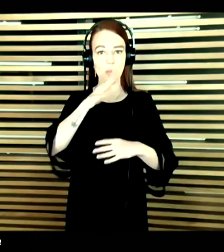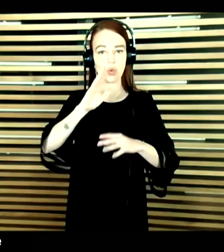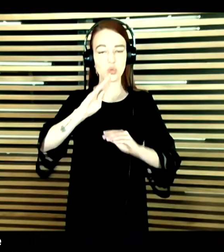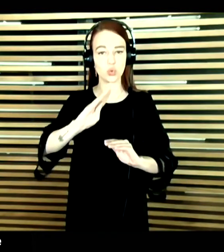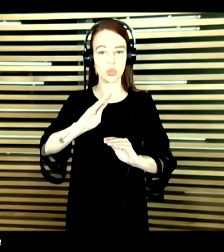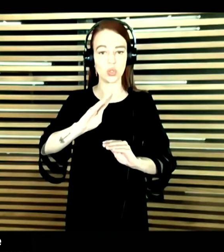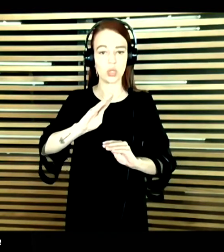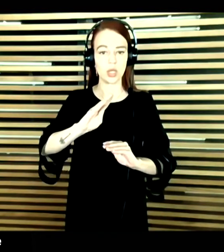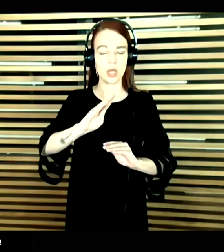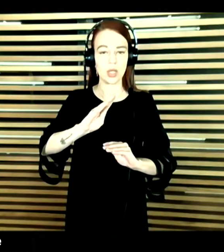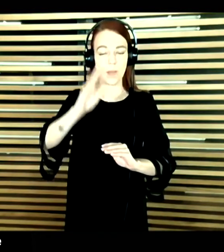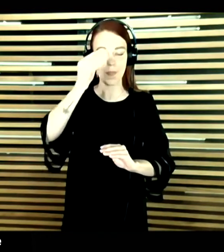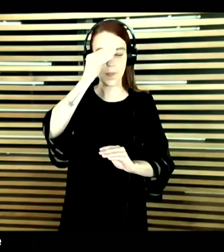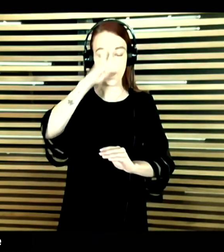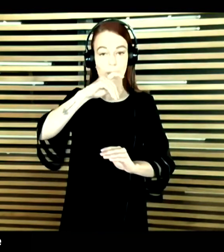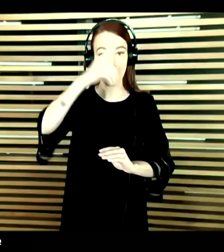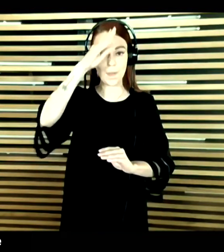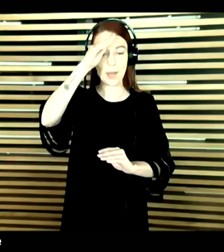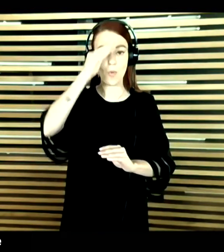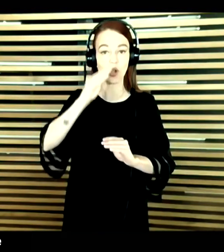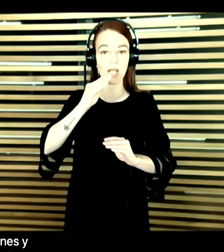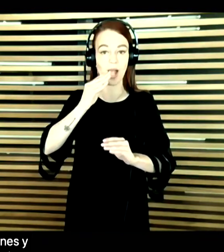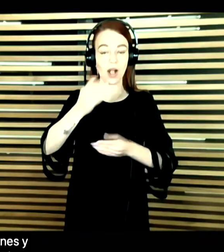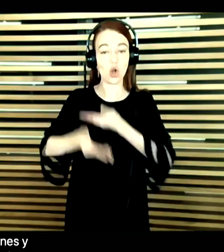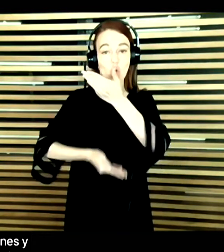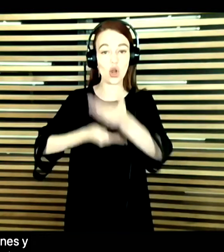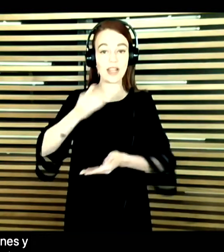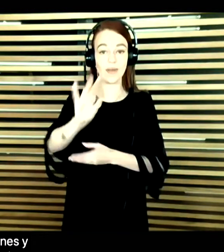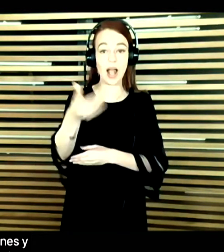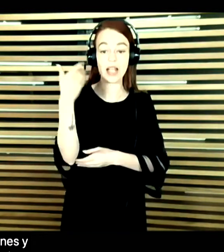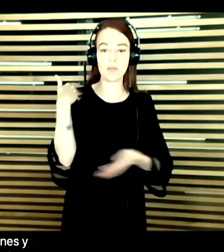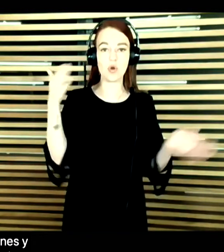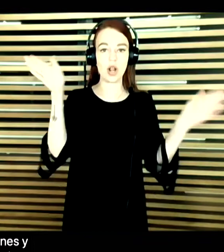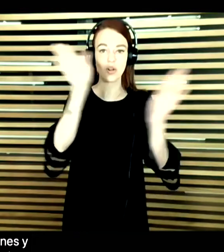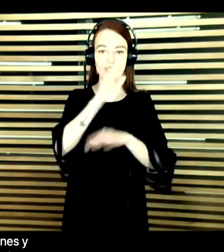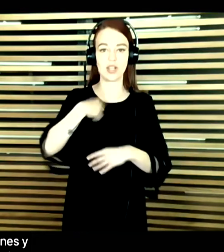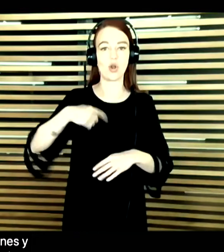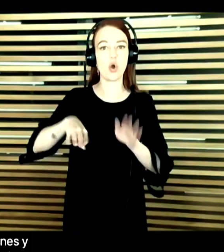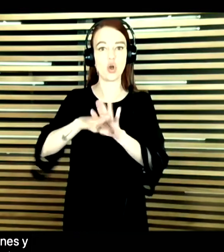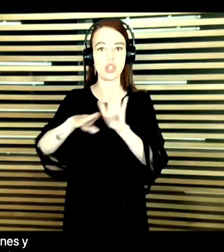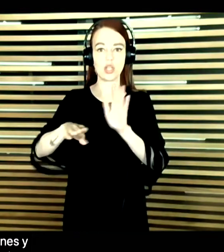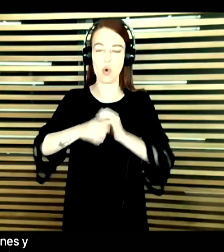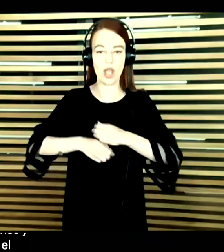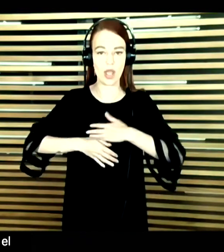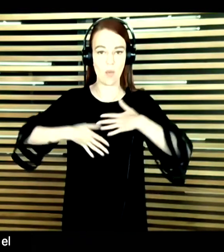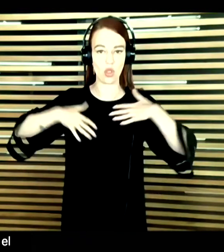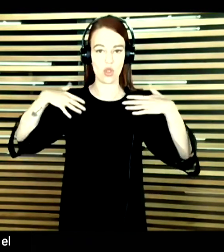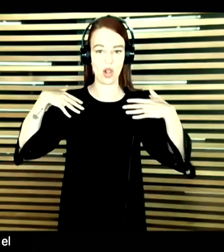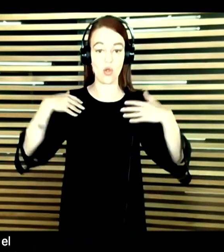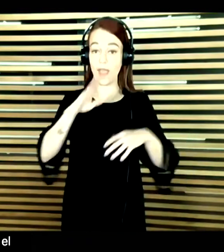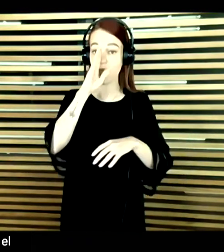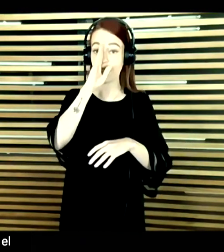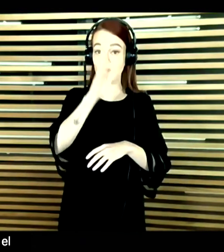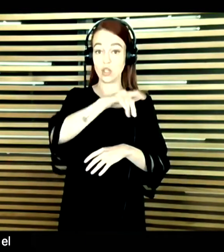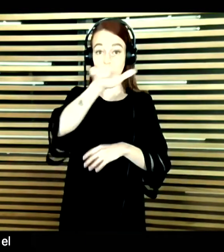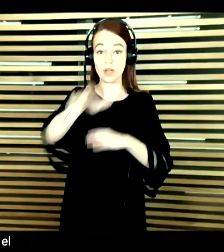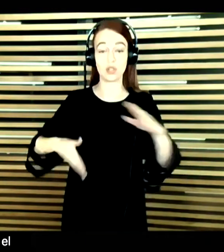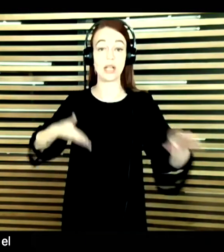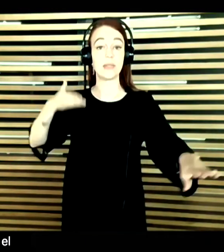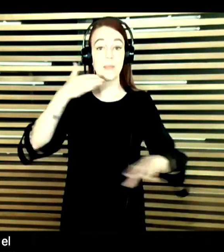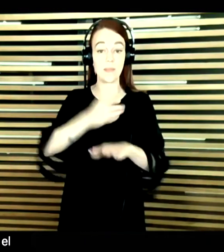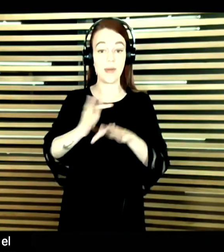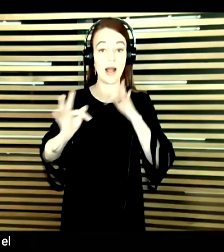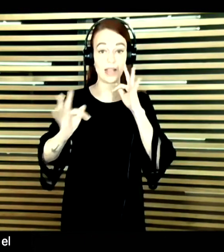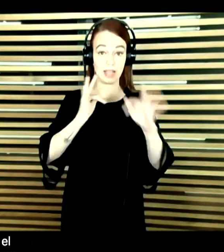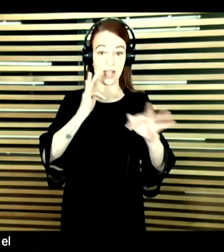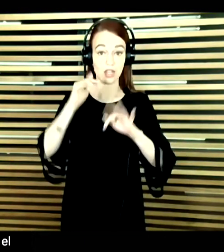de memoria colectiva que nos ofreció la compañía MOVE ayer por la noche, en vivo a aquellos que pudimos estar en el Teatro del Centro